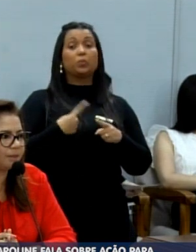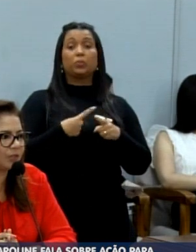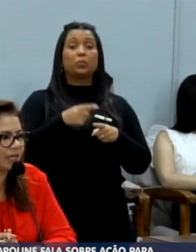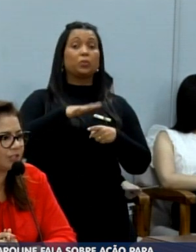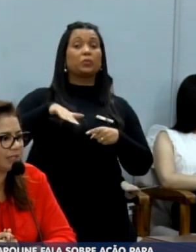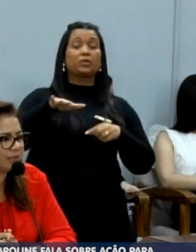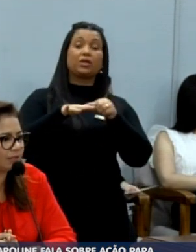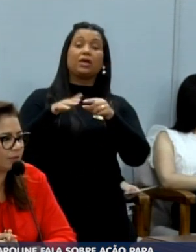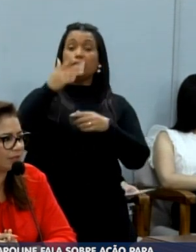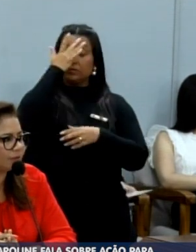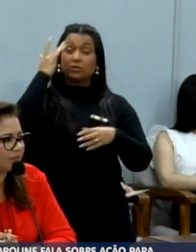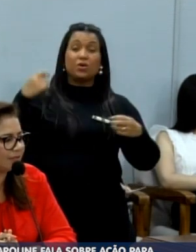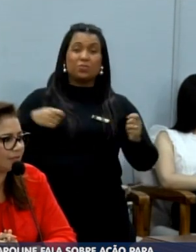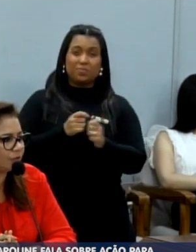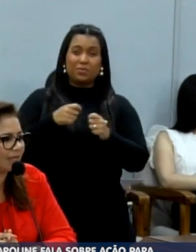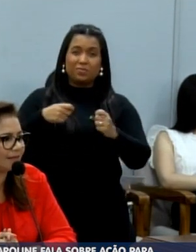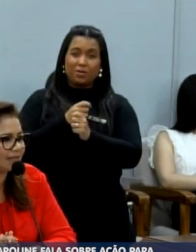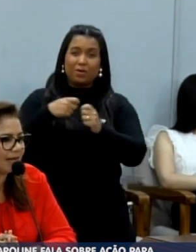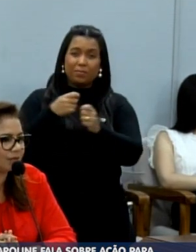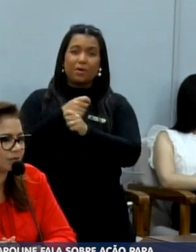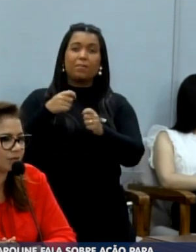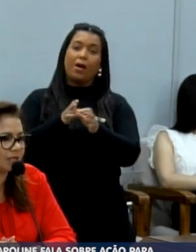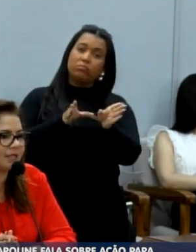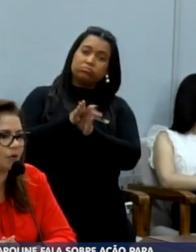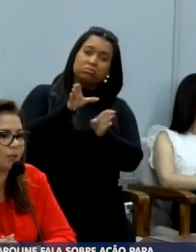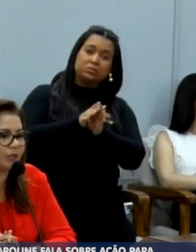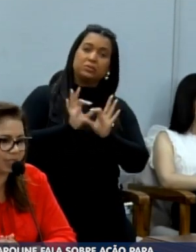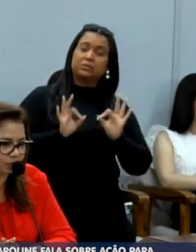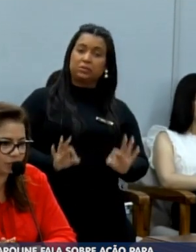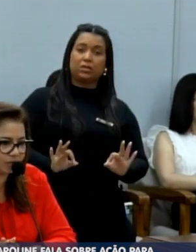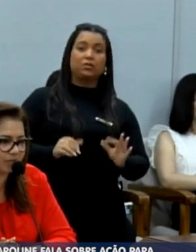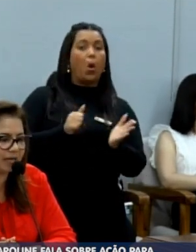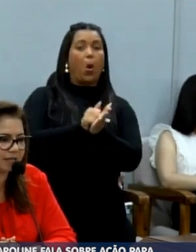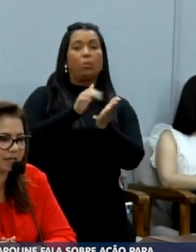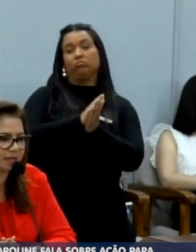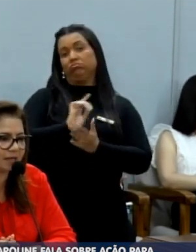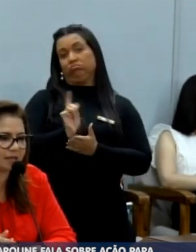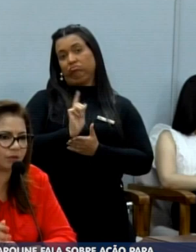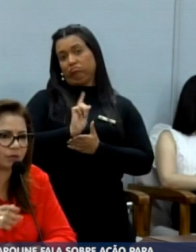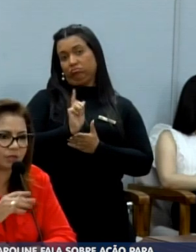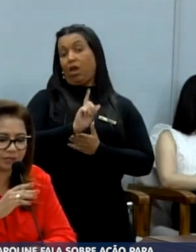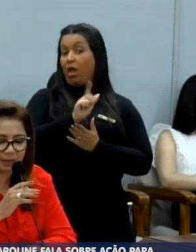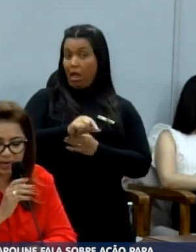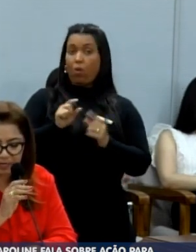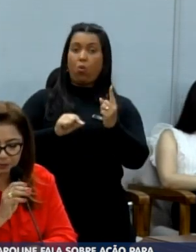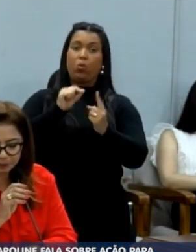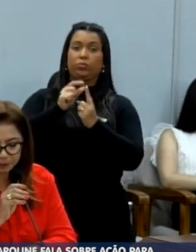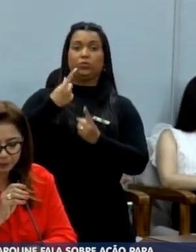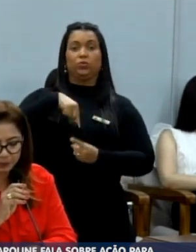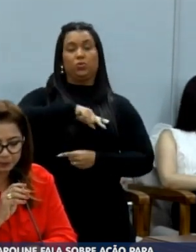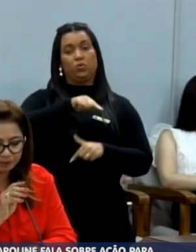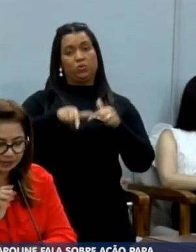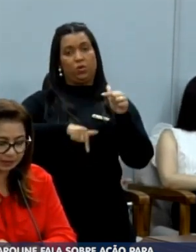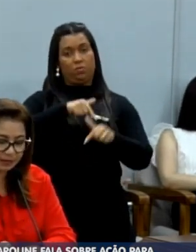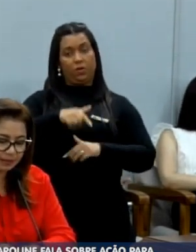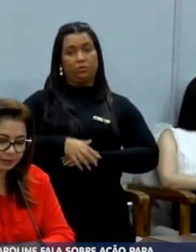esses jardineiros e cortadores sejam orientados e não punidos. Essa é a intenção do nosso trabalho.